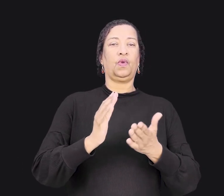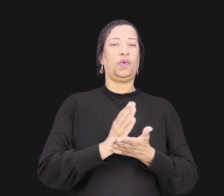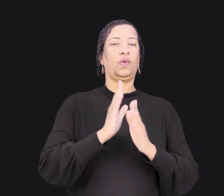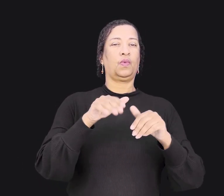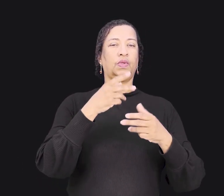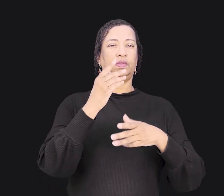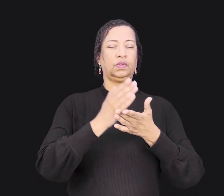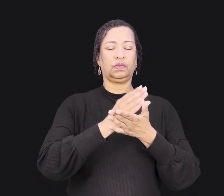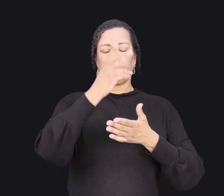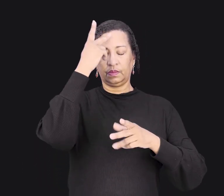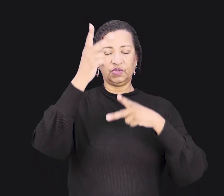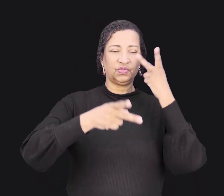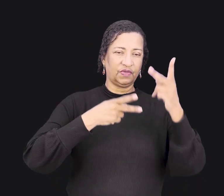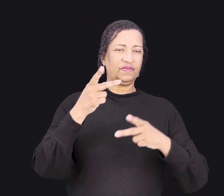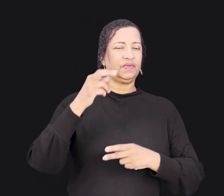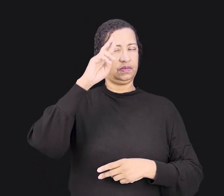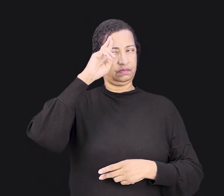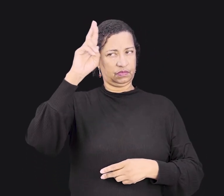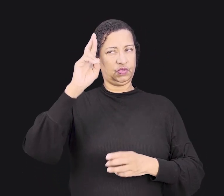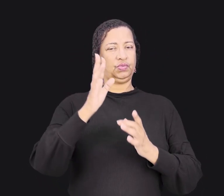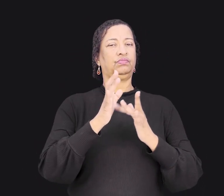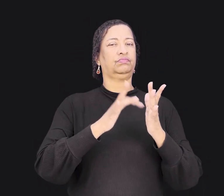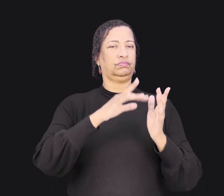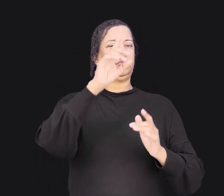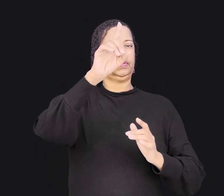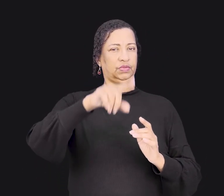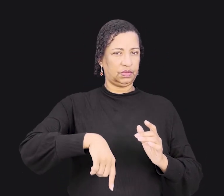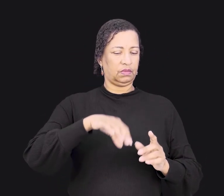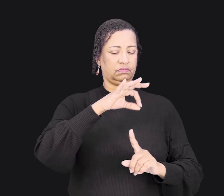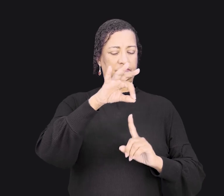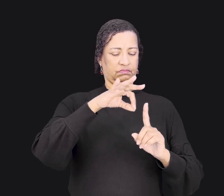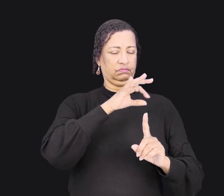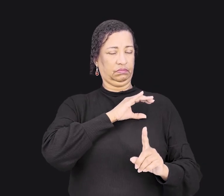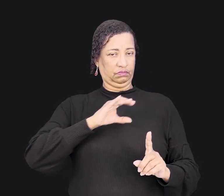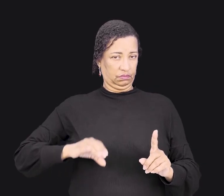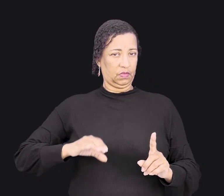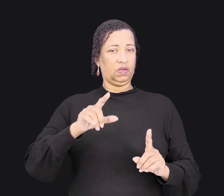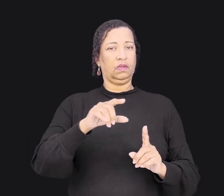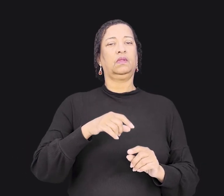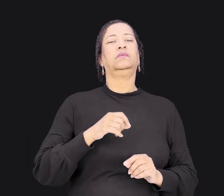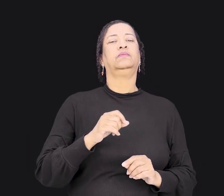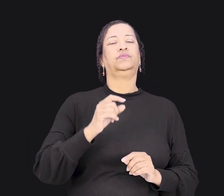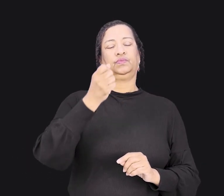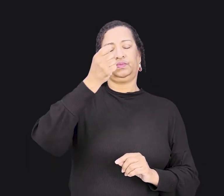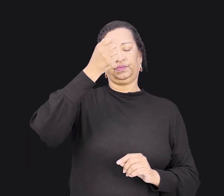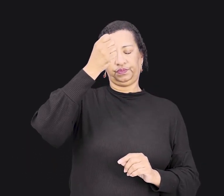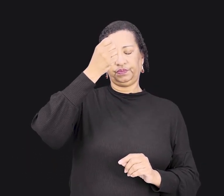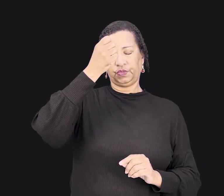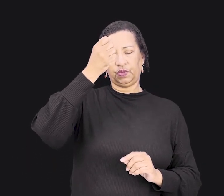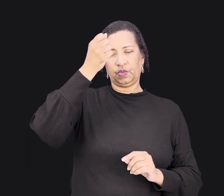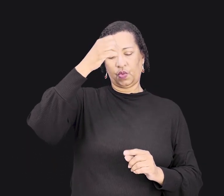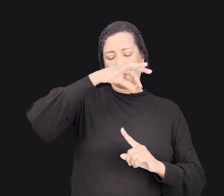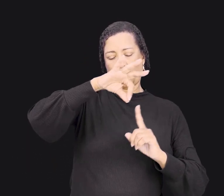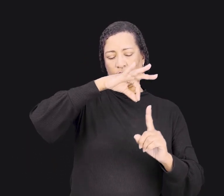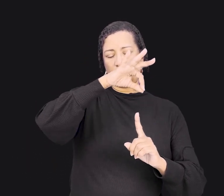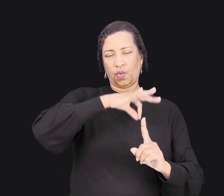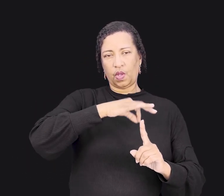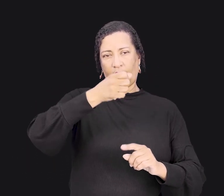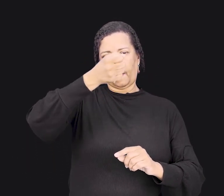é o Cristo, o faz pelo Espírito Santo, porque foi o Espírito Santo que o revelou. Esta é a base da sua salvação